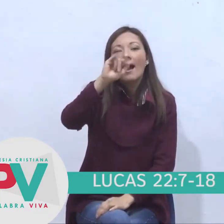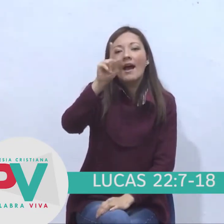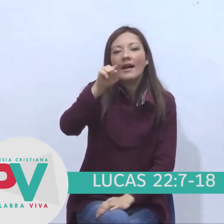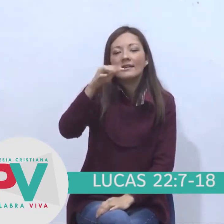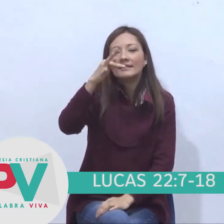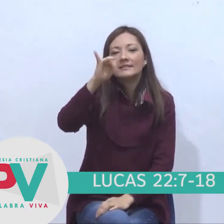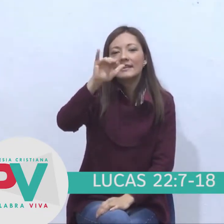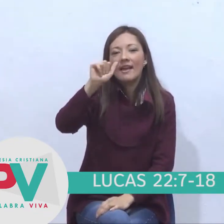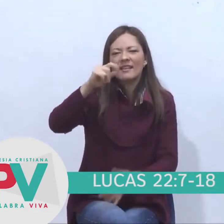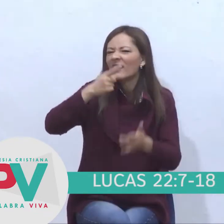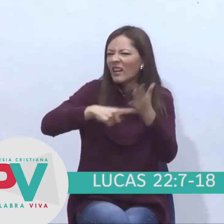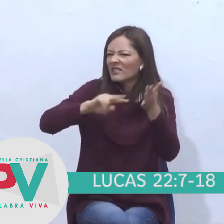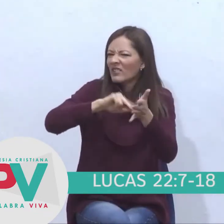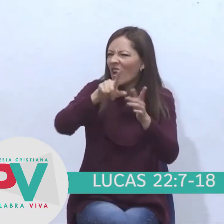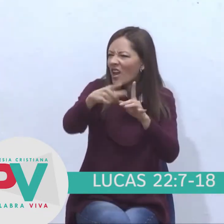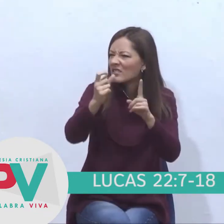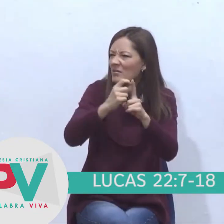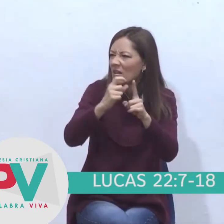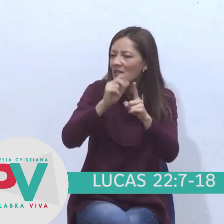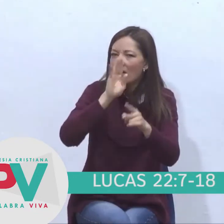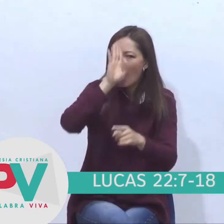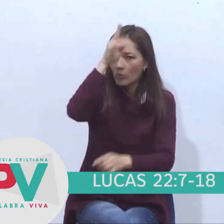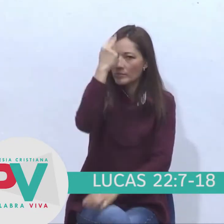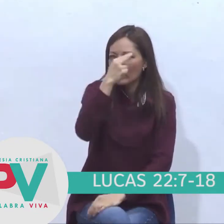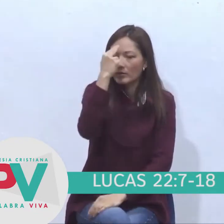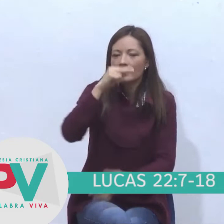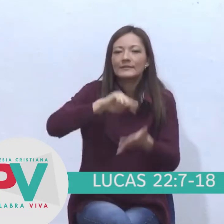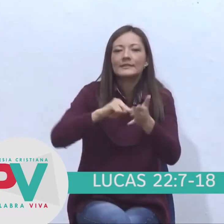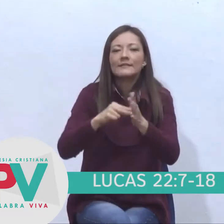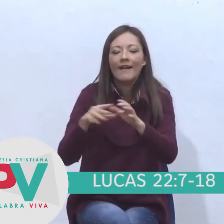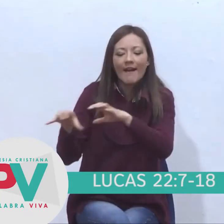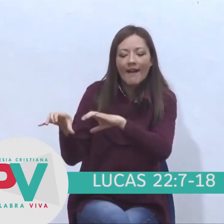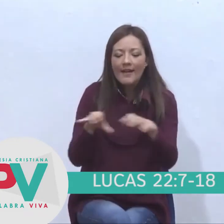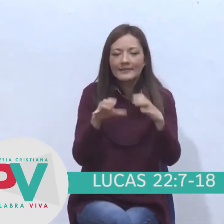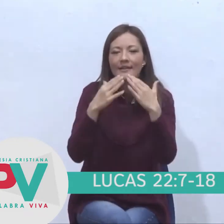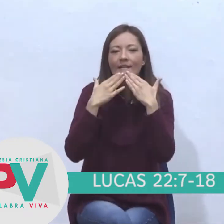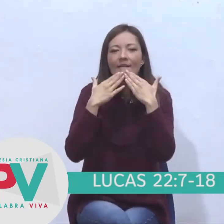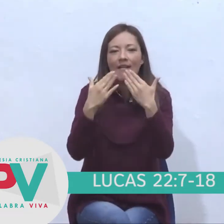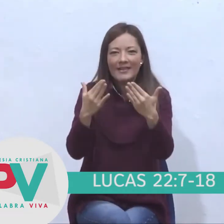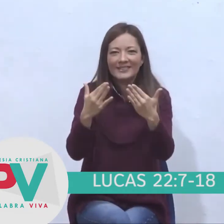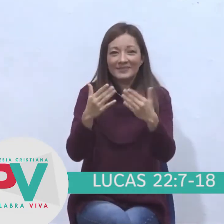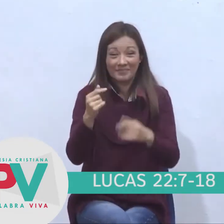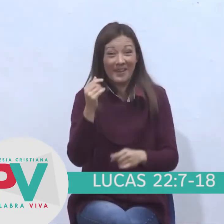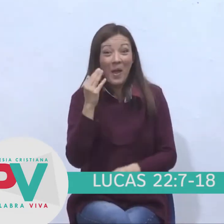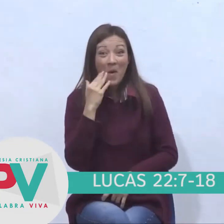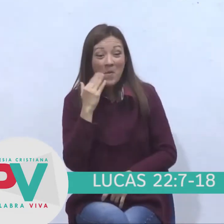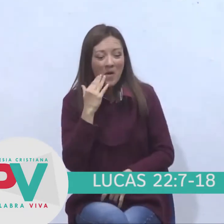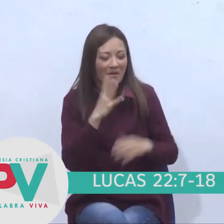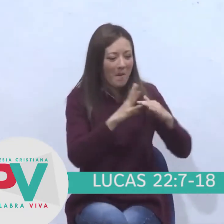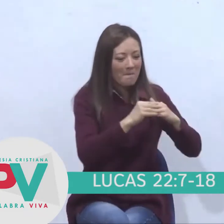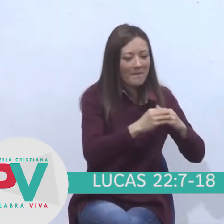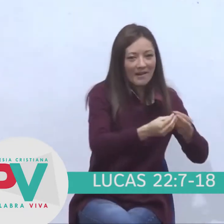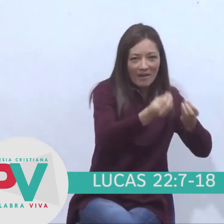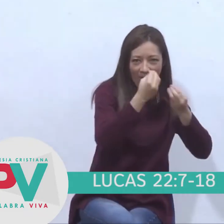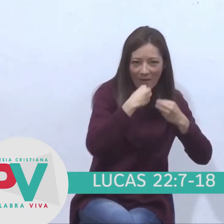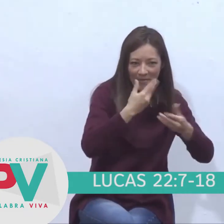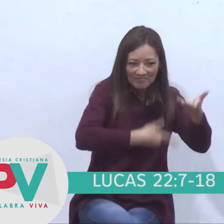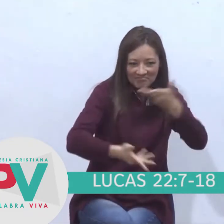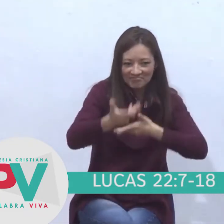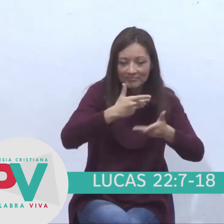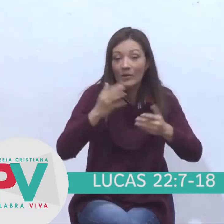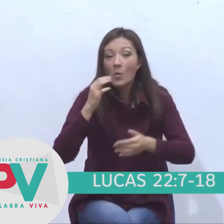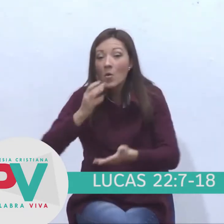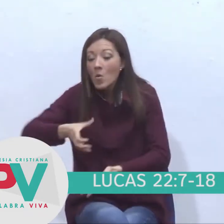Así que ahora cuando estemos compartiendo el pan y la copa, estamos dando gracias, Señor, por haber muerto en la cruz del